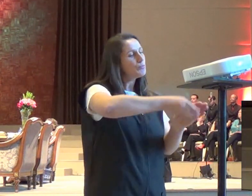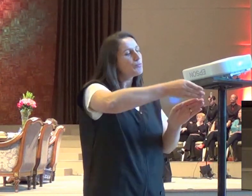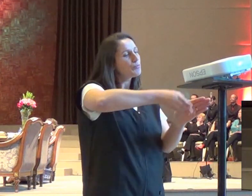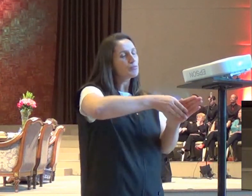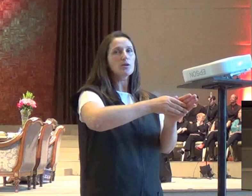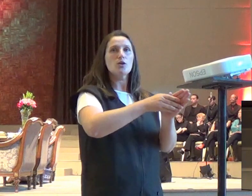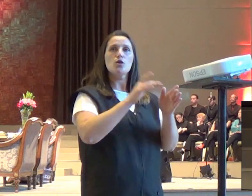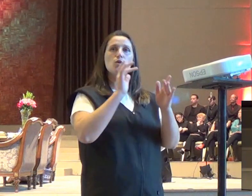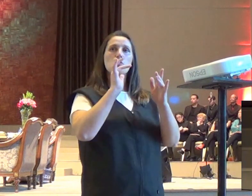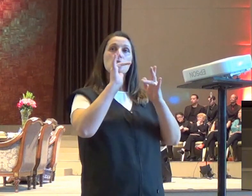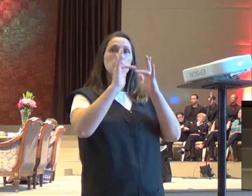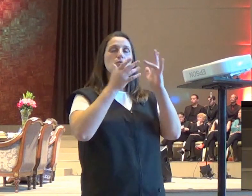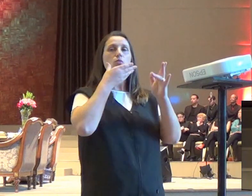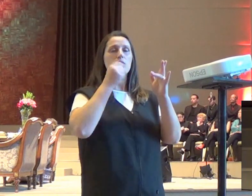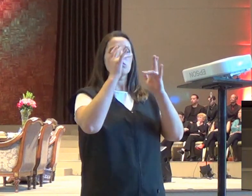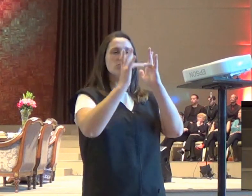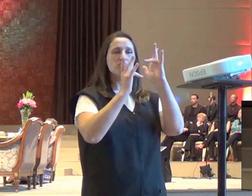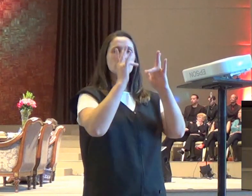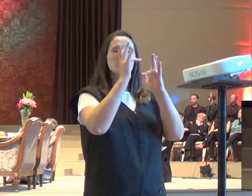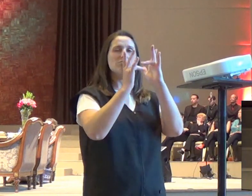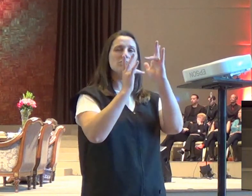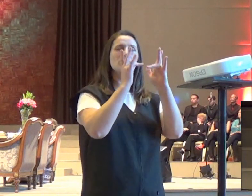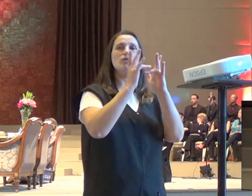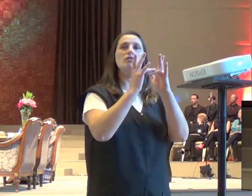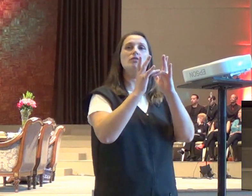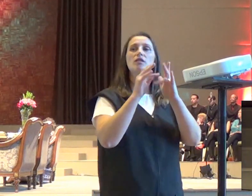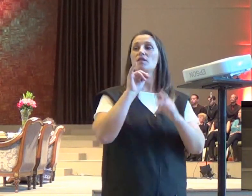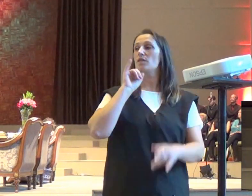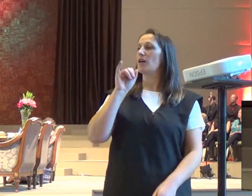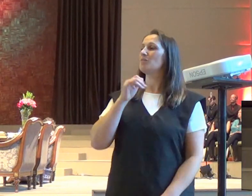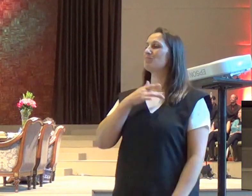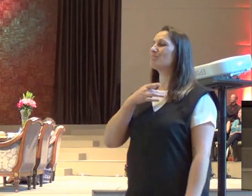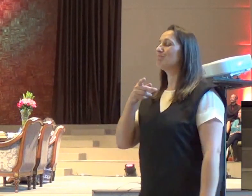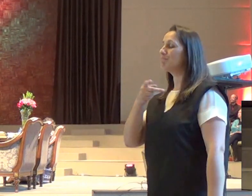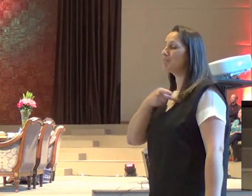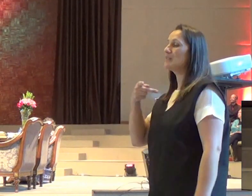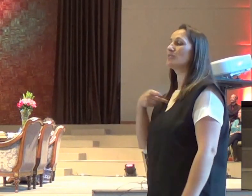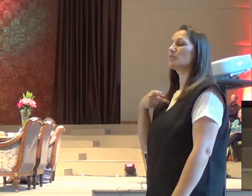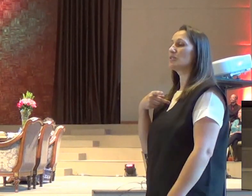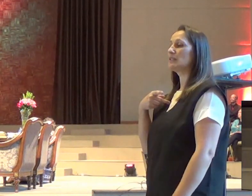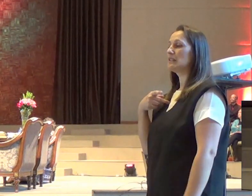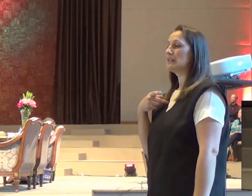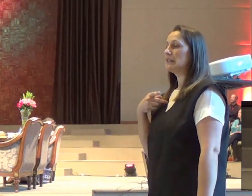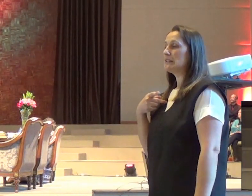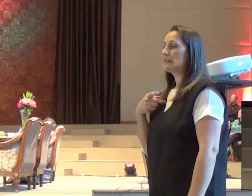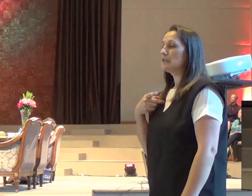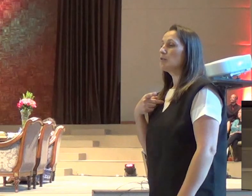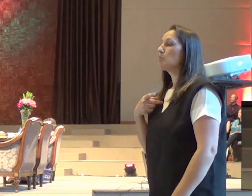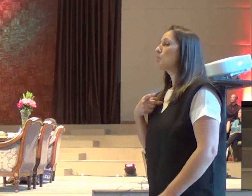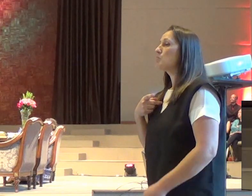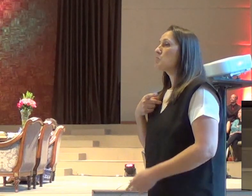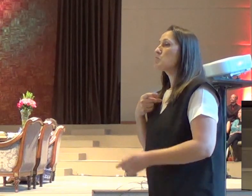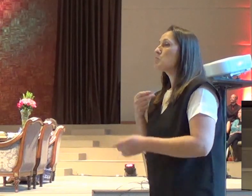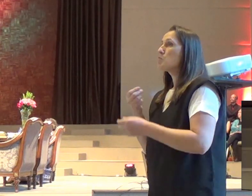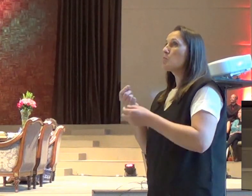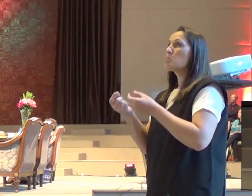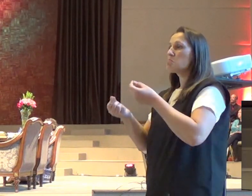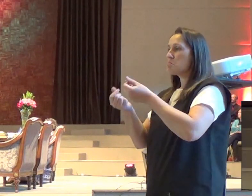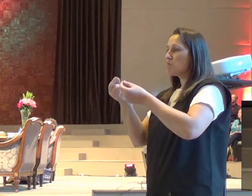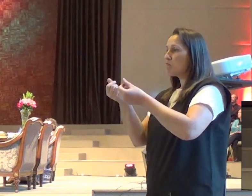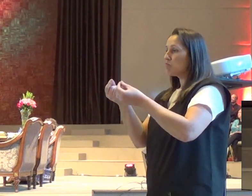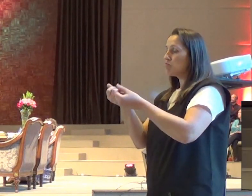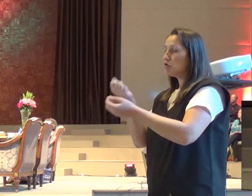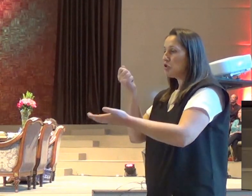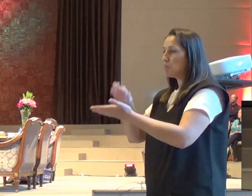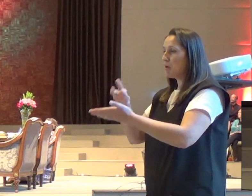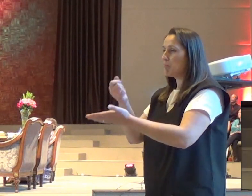depois que está com aquela intimidade maior, ele diz assim, pastor, quanto a gente gasta em mercado para